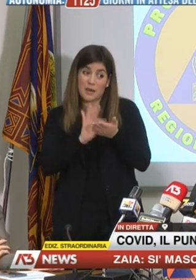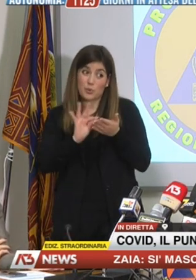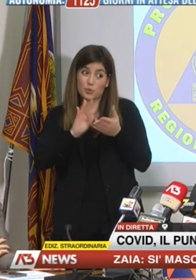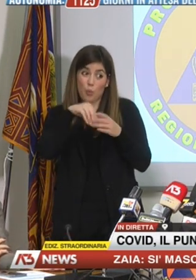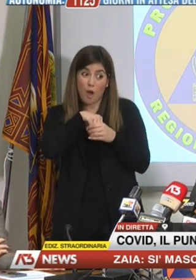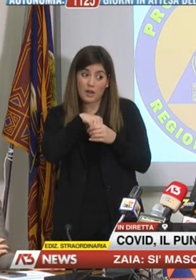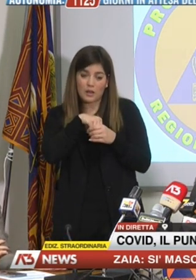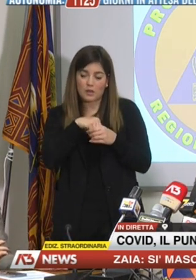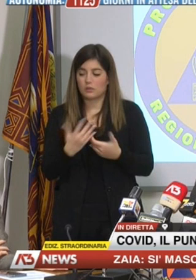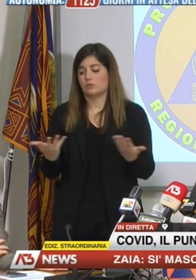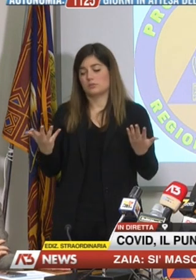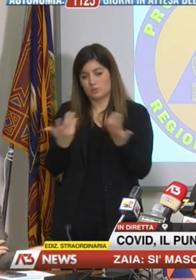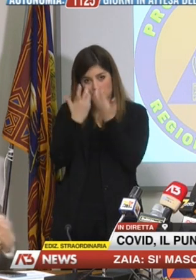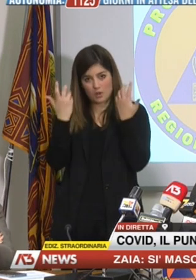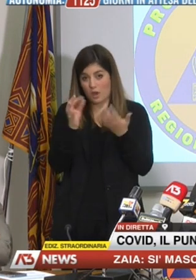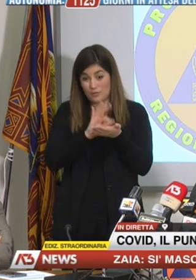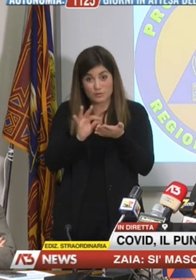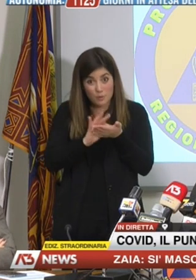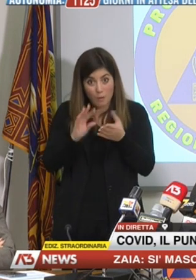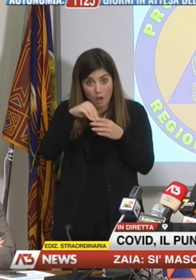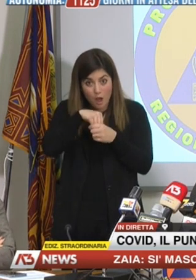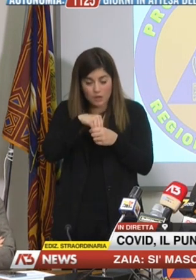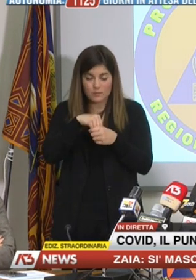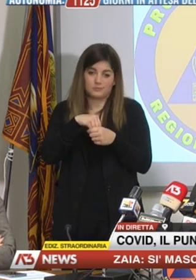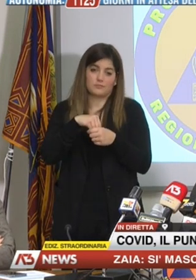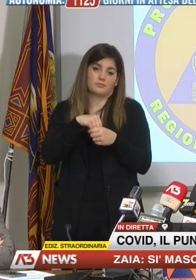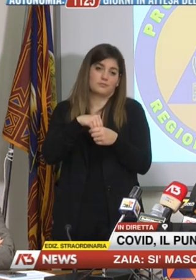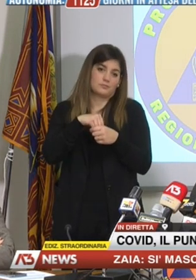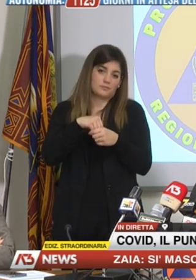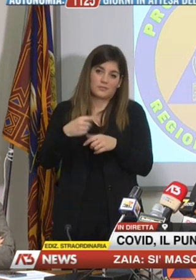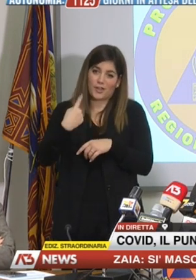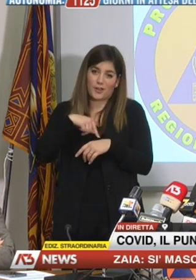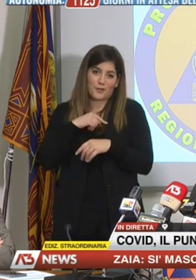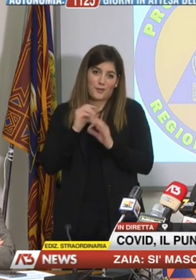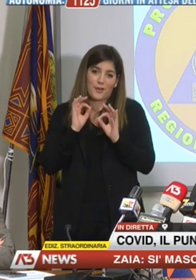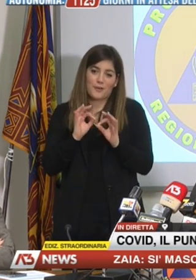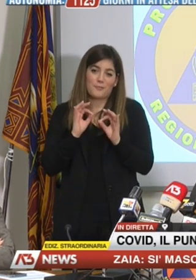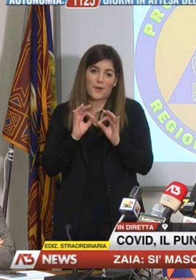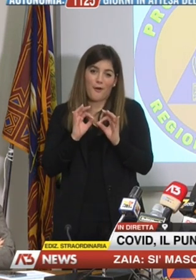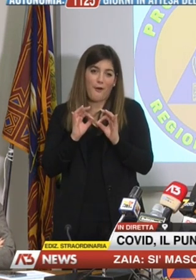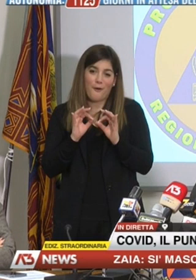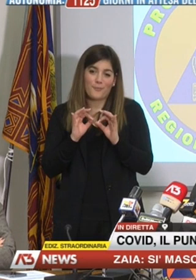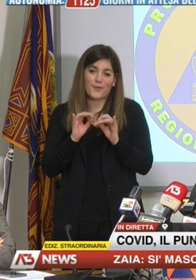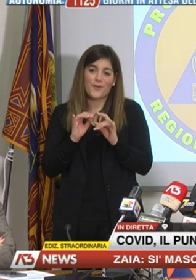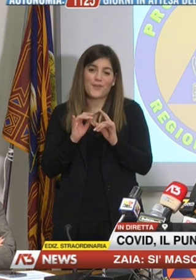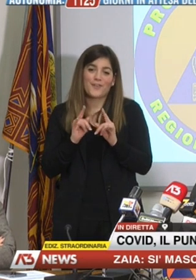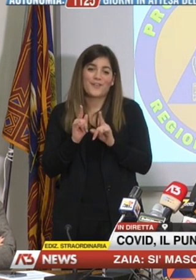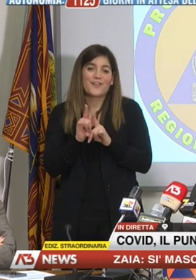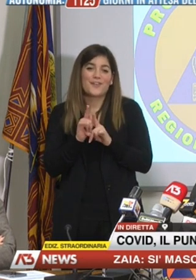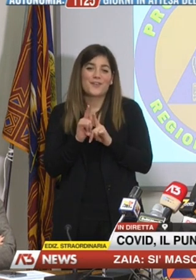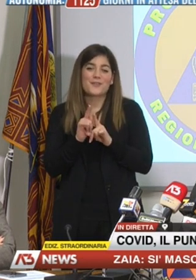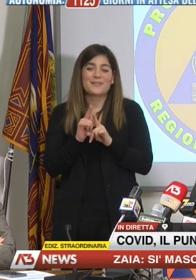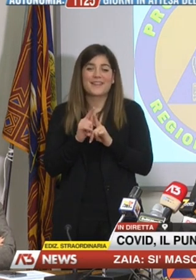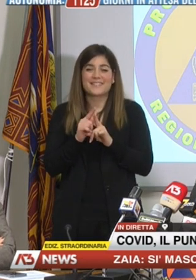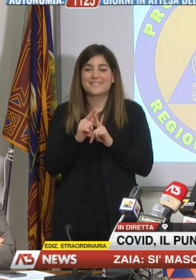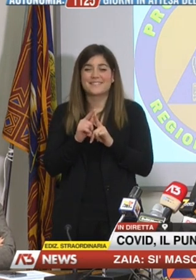Ah beh, le scuole, cioè, nelle scuole entriamo fra l'altro con la macchinetta, quindi entriamo con l'intelligenza artificiale nel fare i